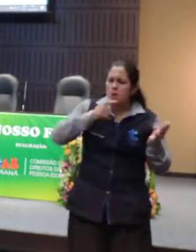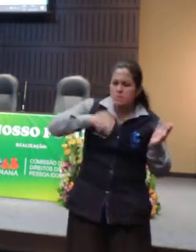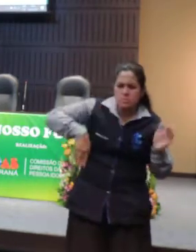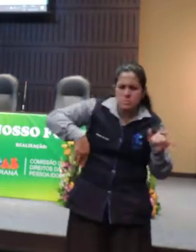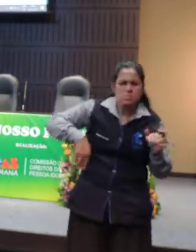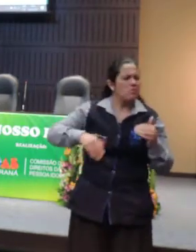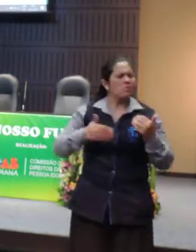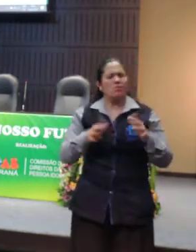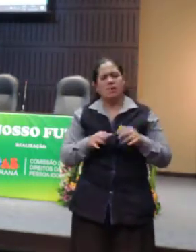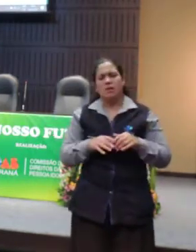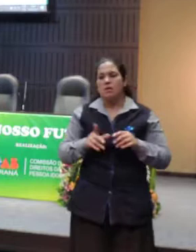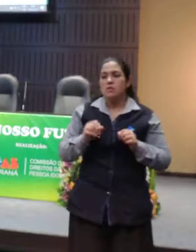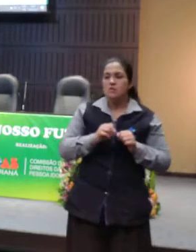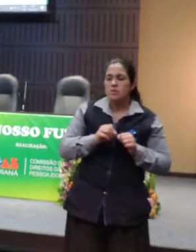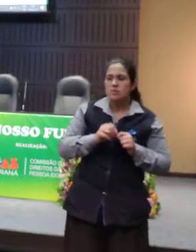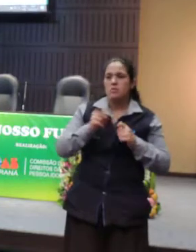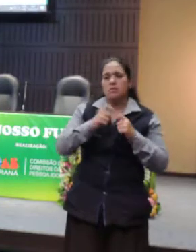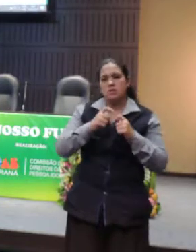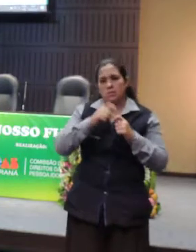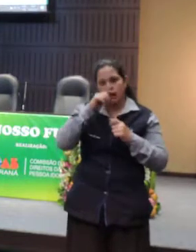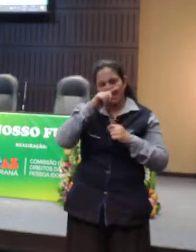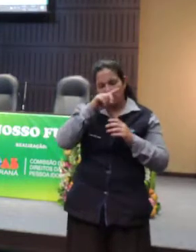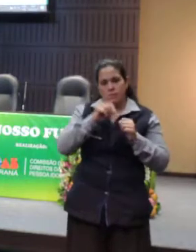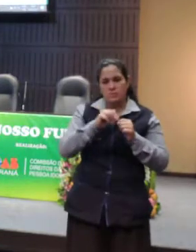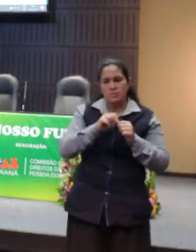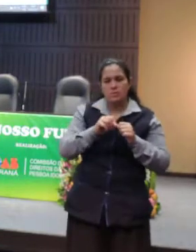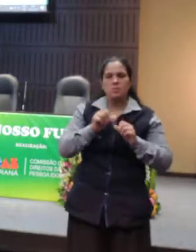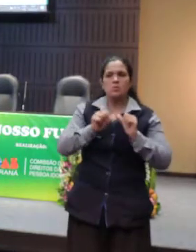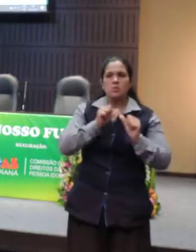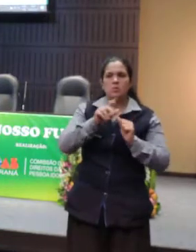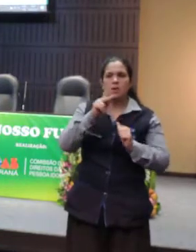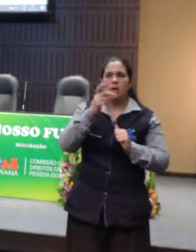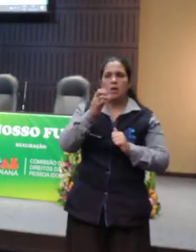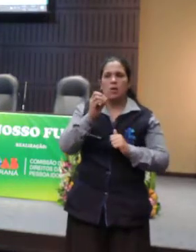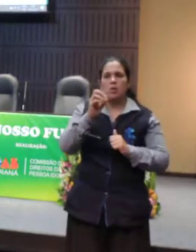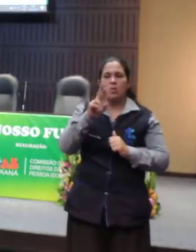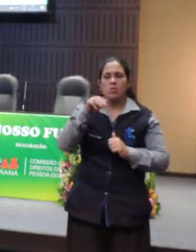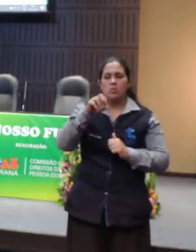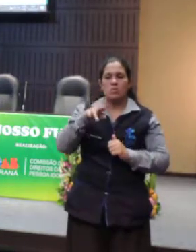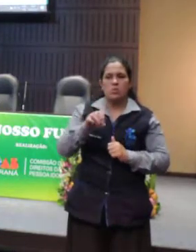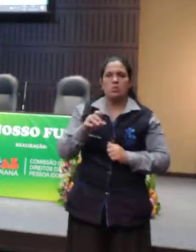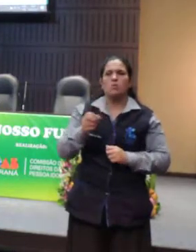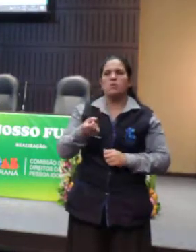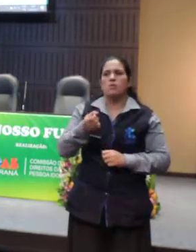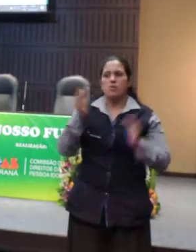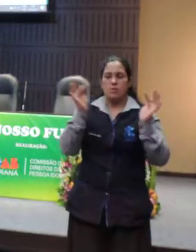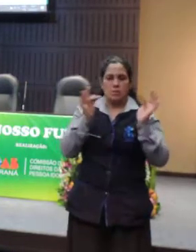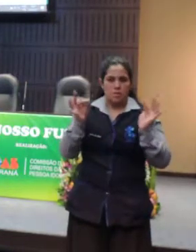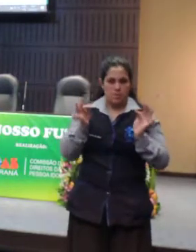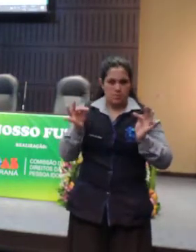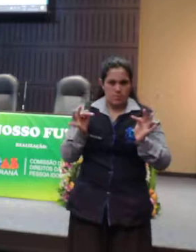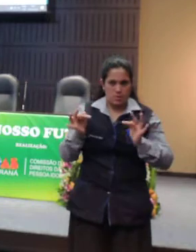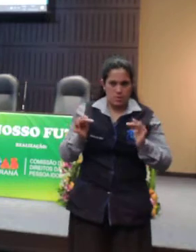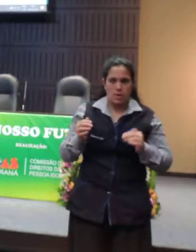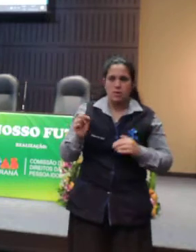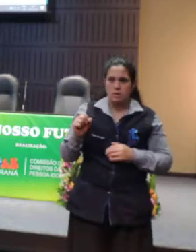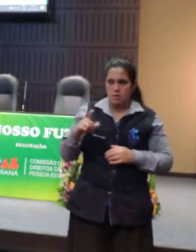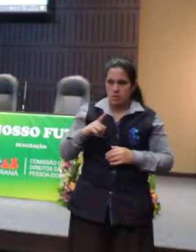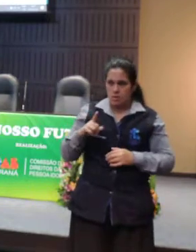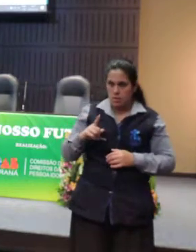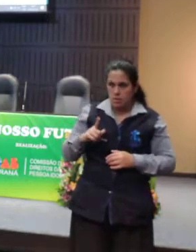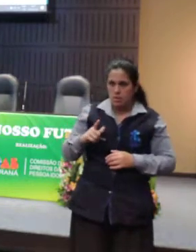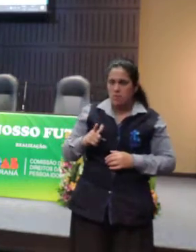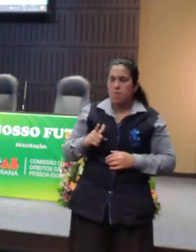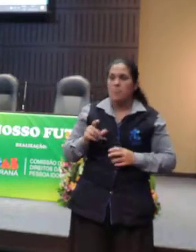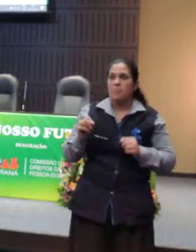Levei ela, o doutor Oscar de Larue, vamos fazer a reposição hormonal para dar uma levantada. Existe o hormônio da felicidade, se vocês não sabem, mas existe. E isso